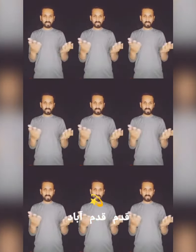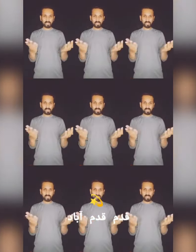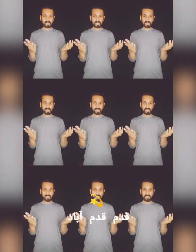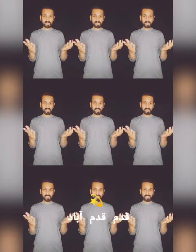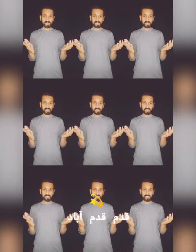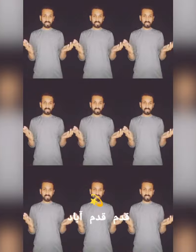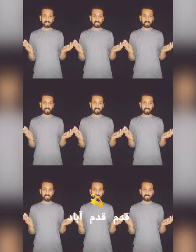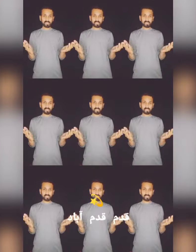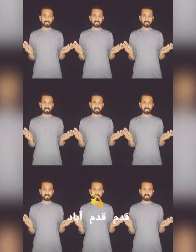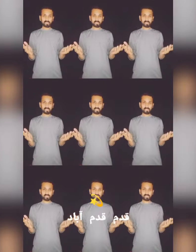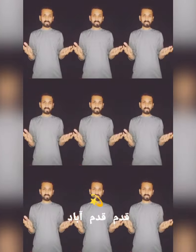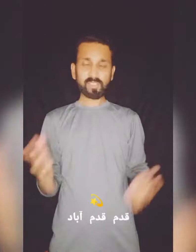आबाद